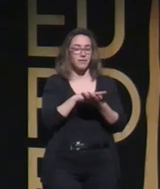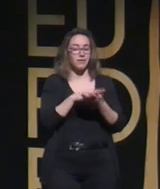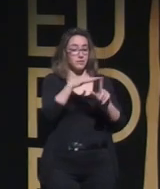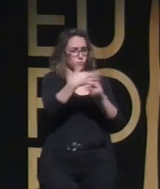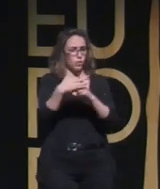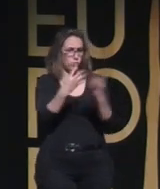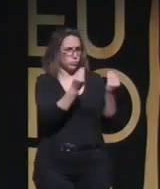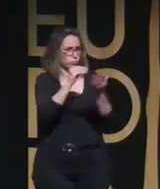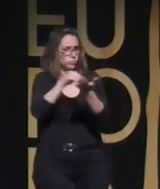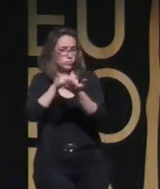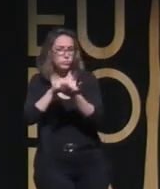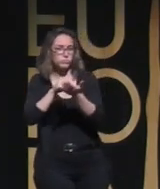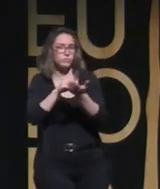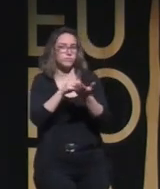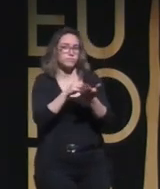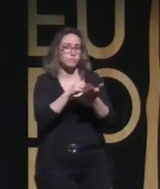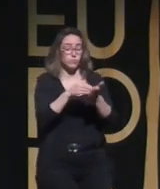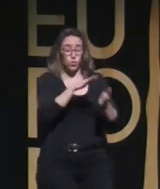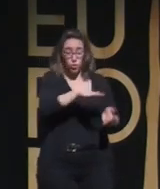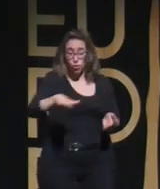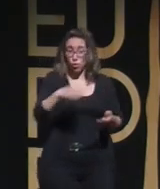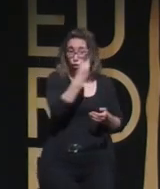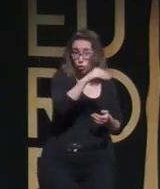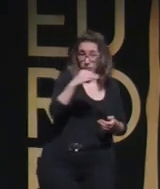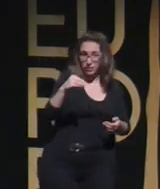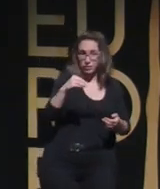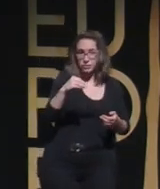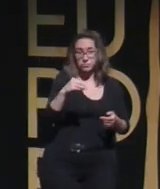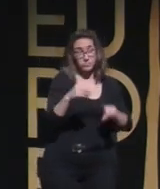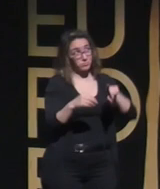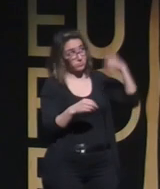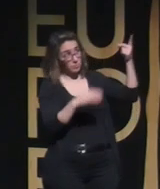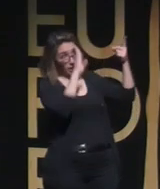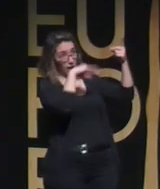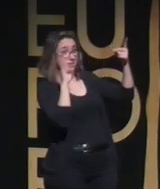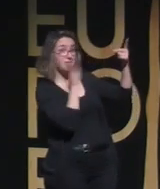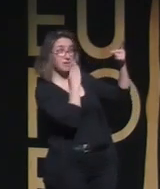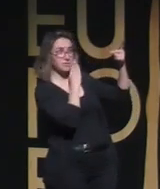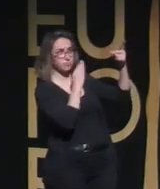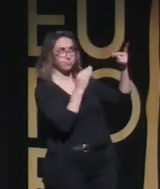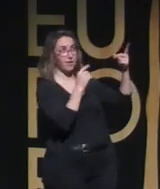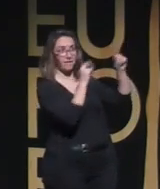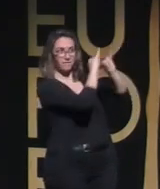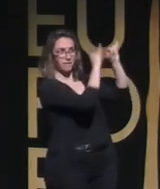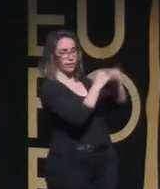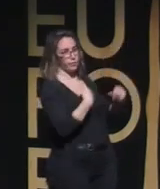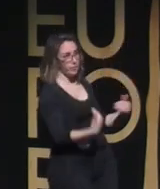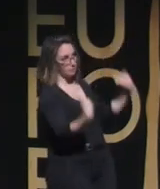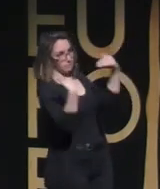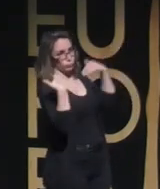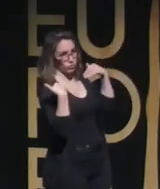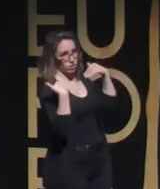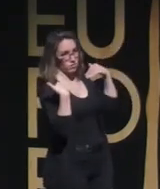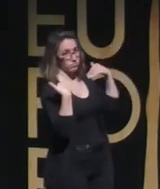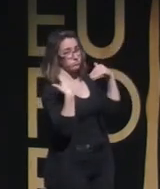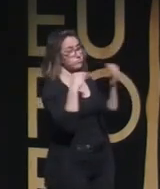necesidades y evolución, los más jóvenes se hacen cargo de la felicidad de sus aitas y amas, y a veces se sienten mal por el desfase que hay